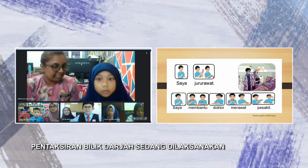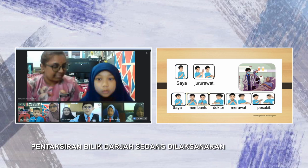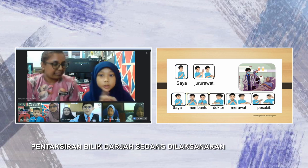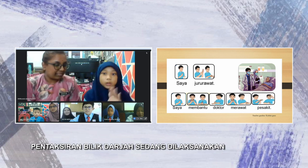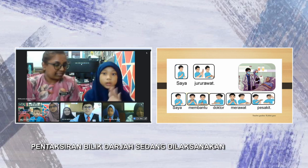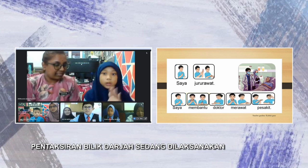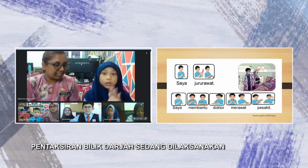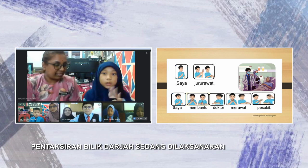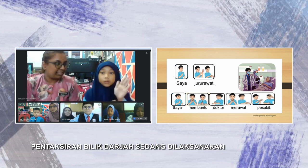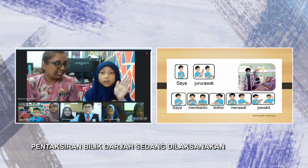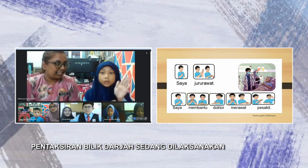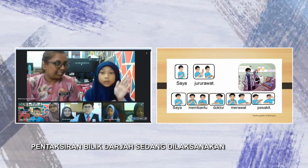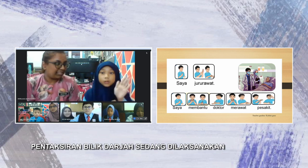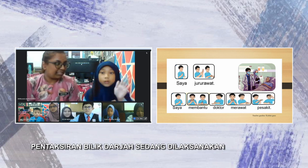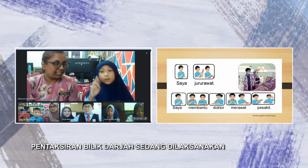Membantu.